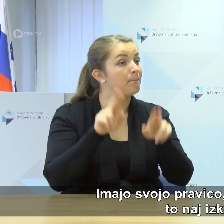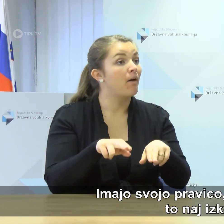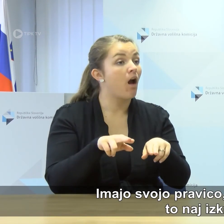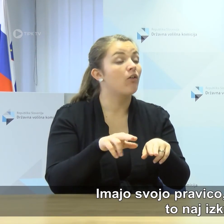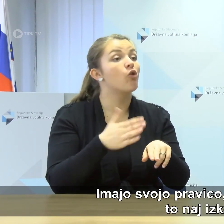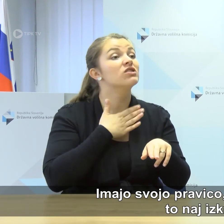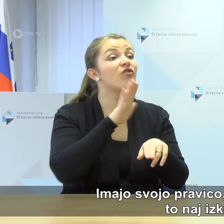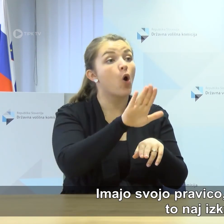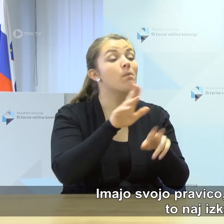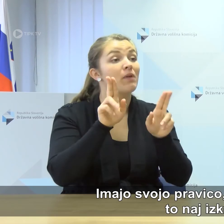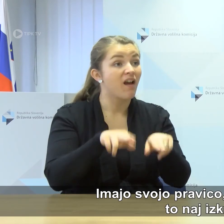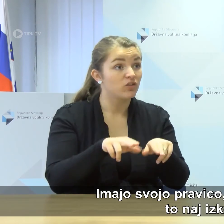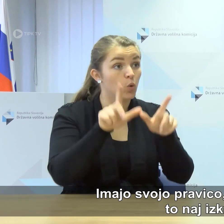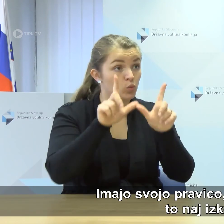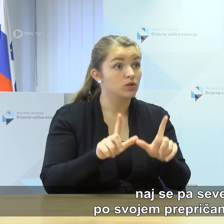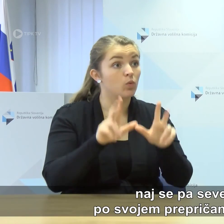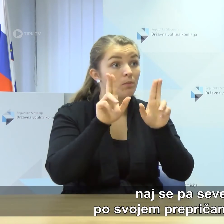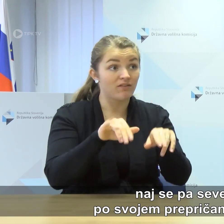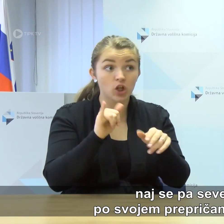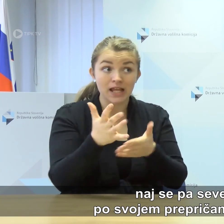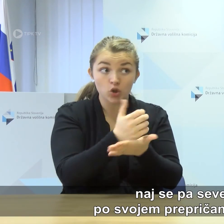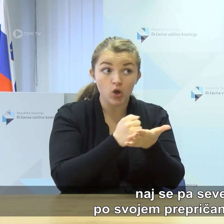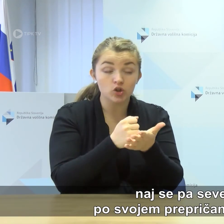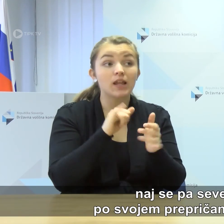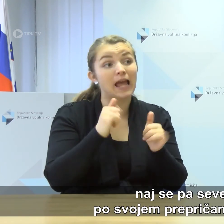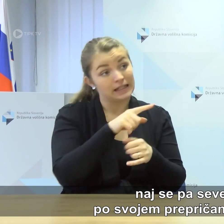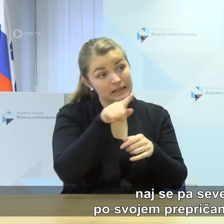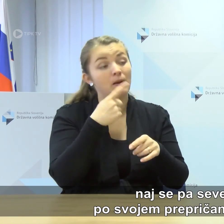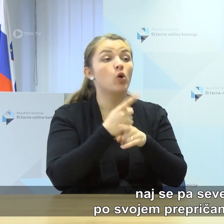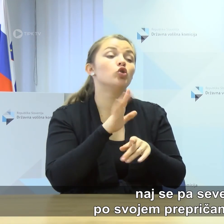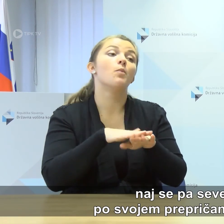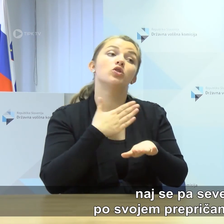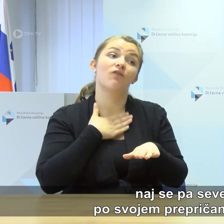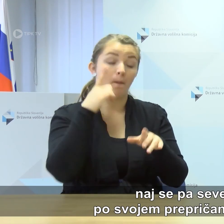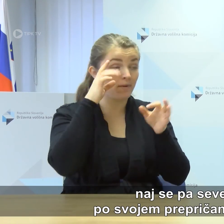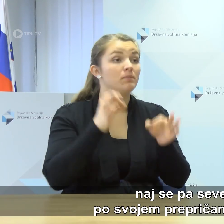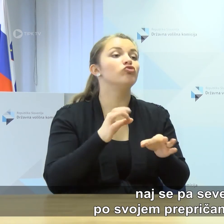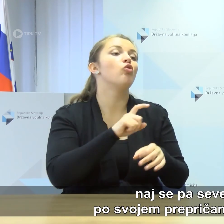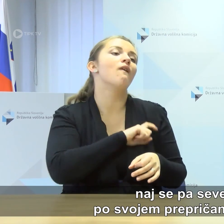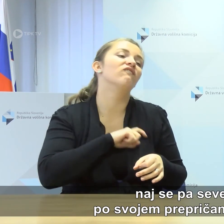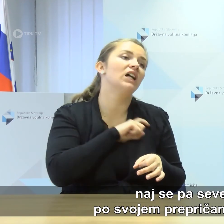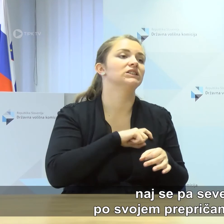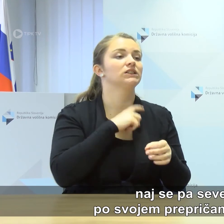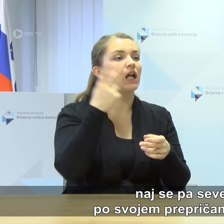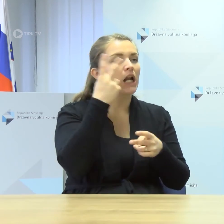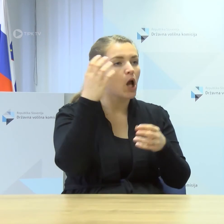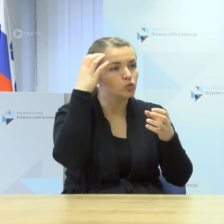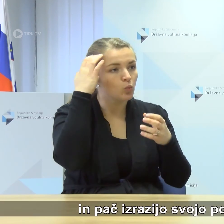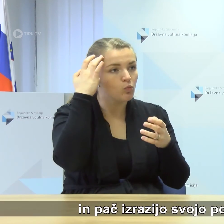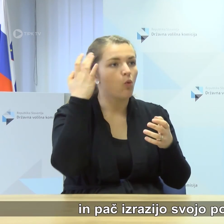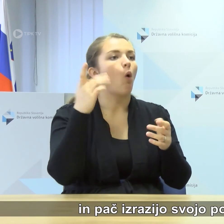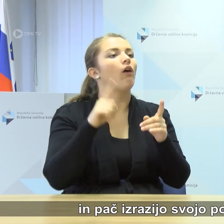pravico izkoriščajo, naj se pa seveda odločijo po svojem prepričanju, vesti, razumno in